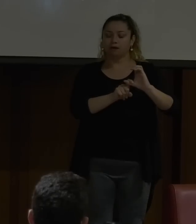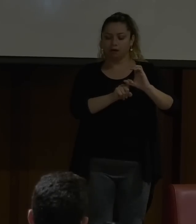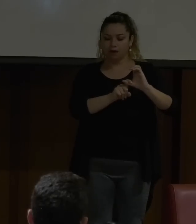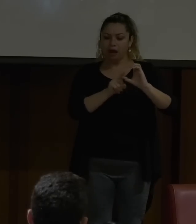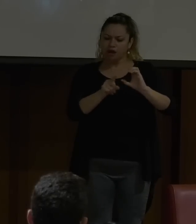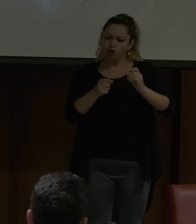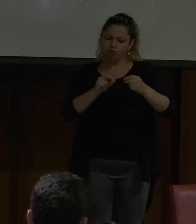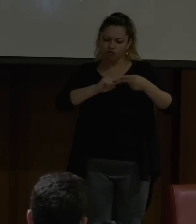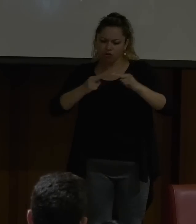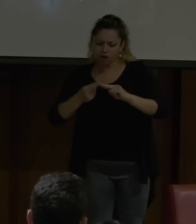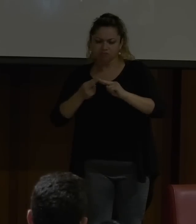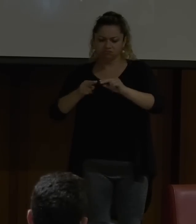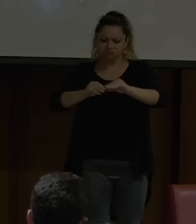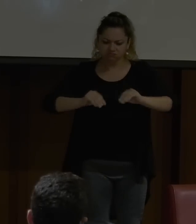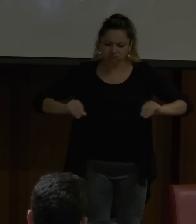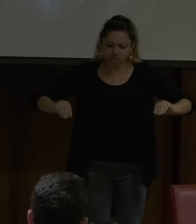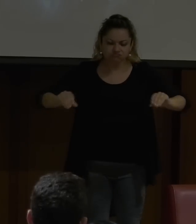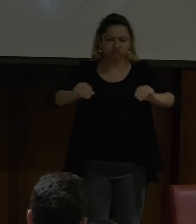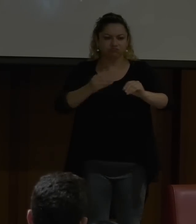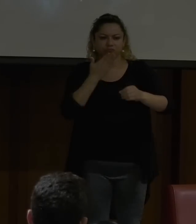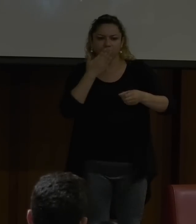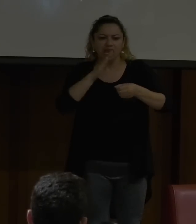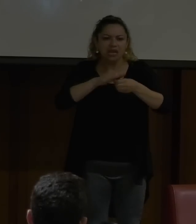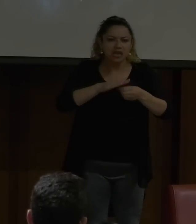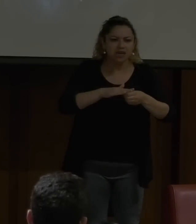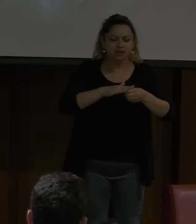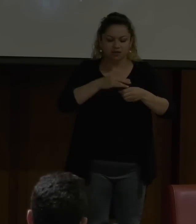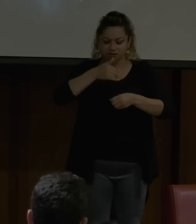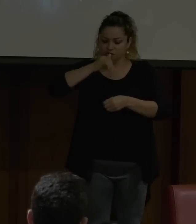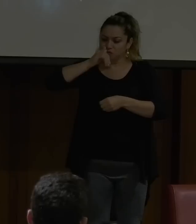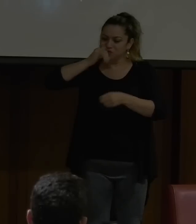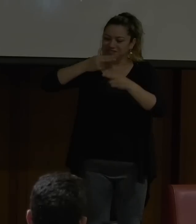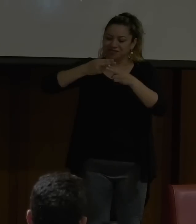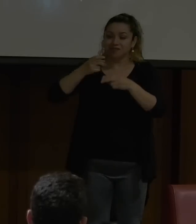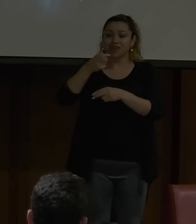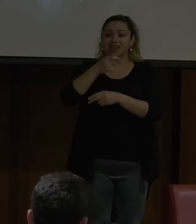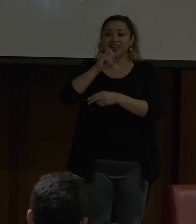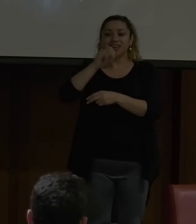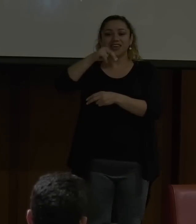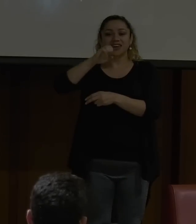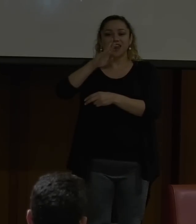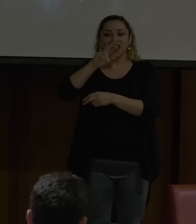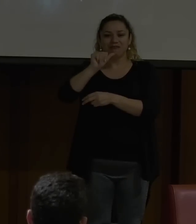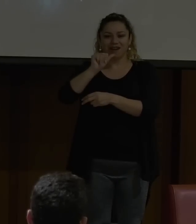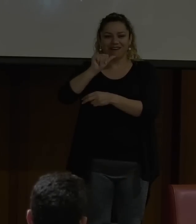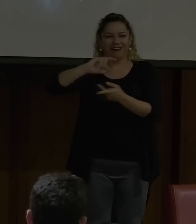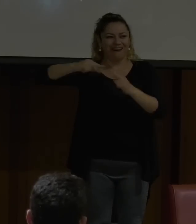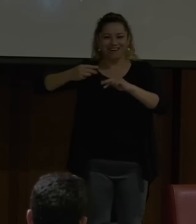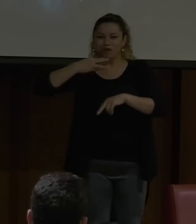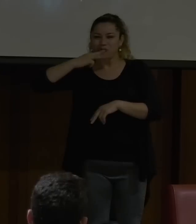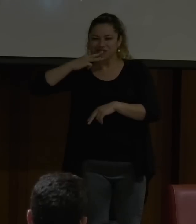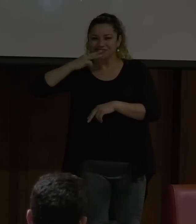de indios y de ginebra. Lo de la ginebra nunca lo he podido entender porque siempre luego se convirtió en una tierra de whisky, ¿no?